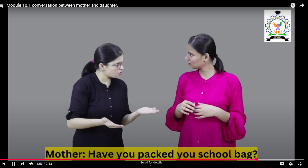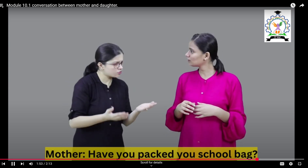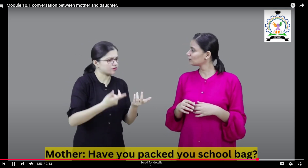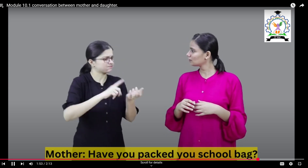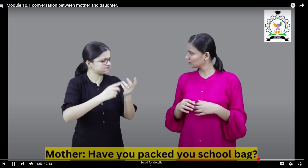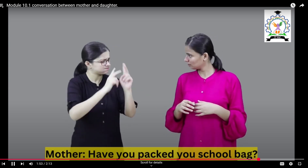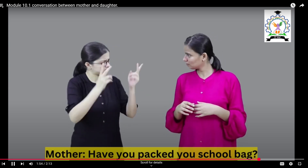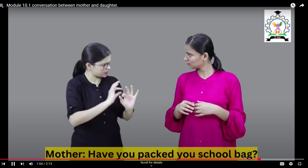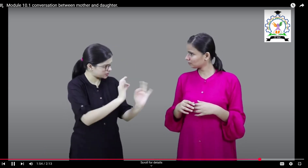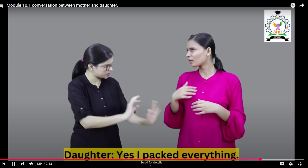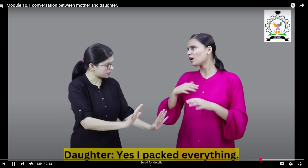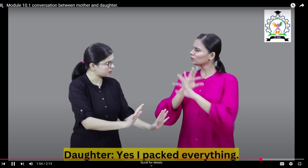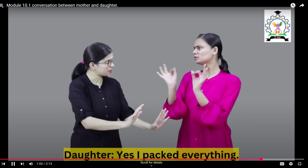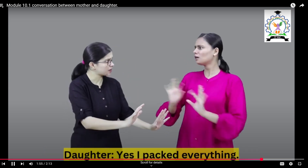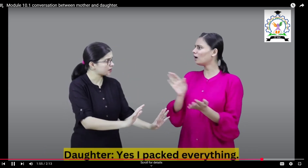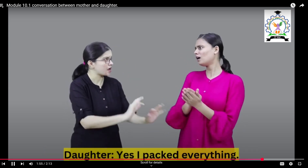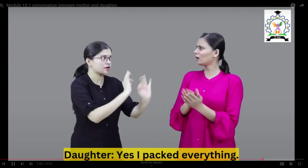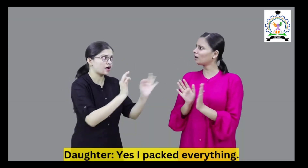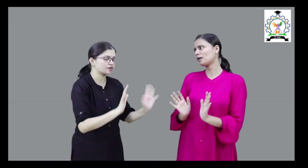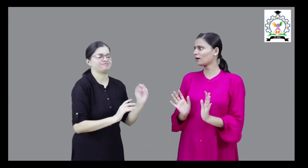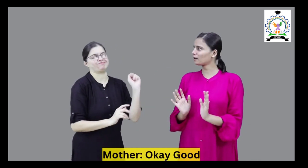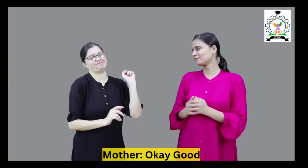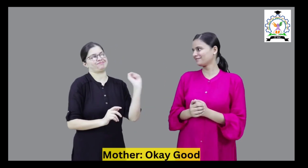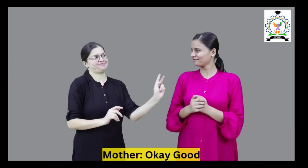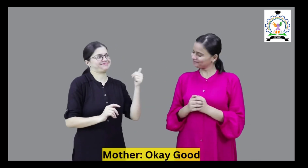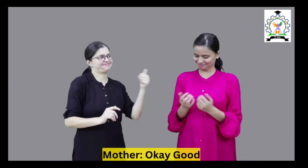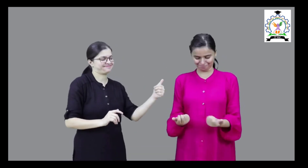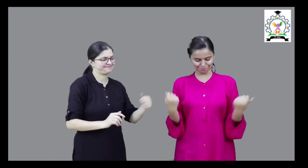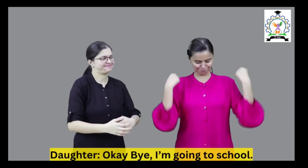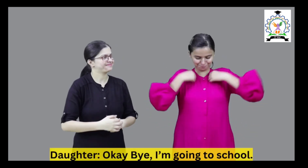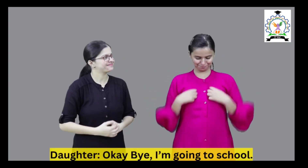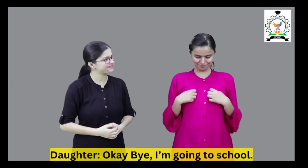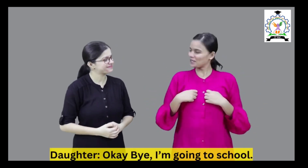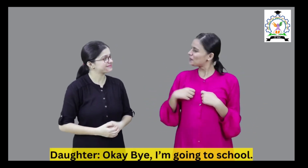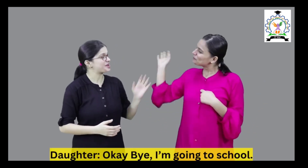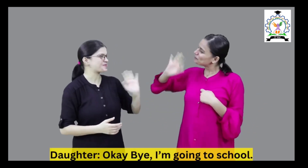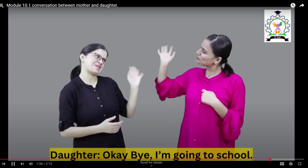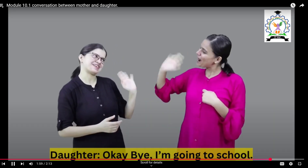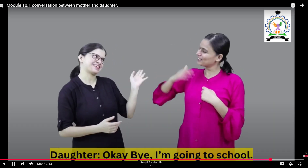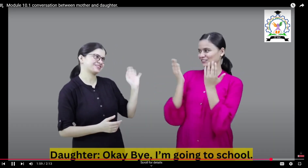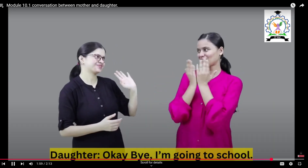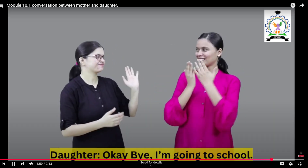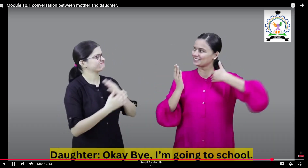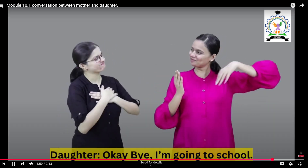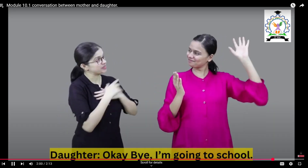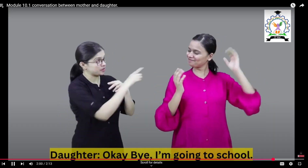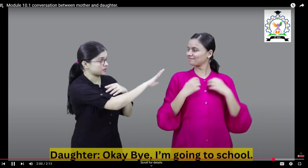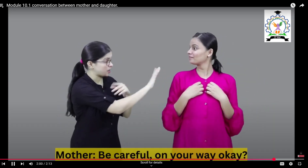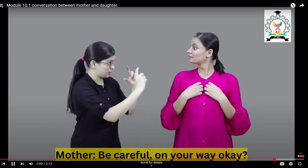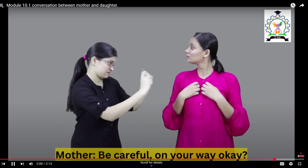पेन, कॉपी, सारी चीज़ है ना? हाँ हाँ माँ, सारी चीज़ अच्छी से रख ली मैंने। बहुत बढ़िया। बाय माँ, स्कूल जा रही हूँ